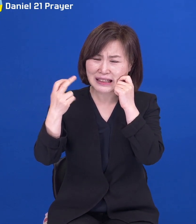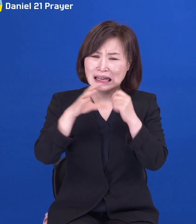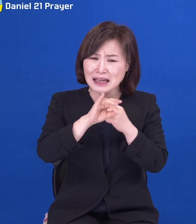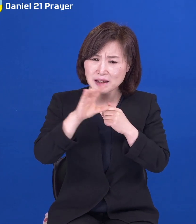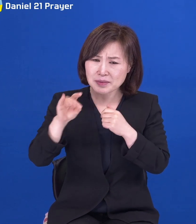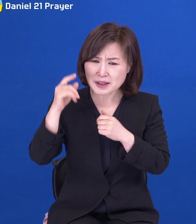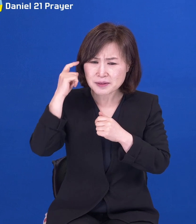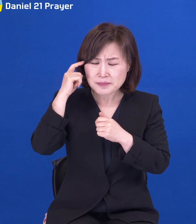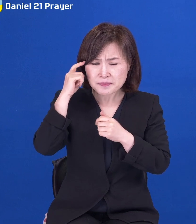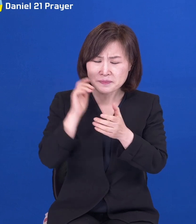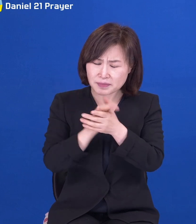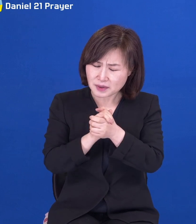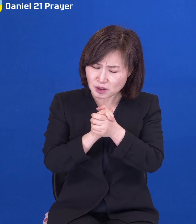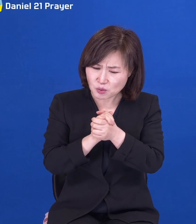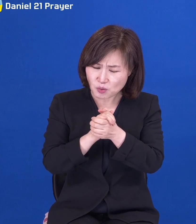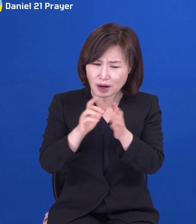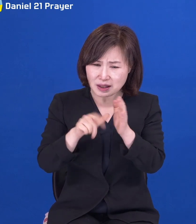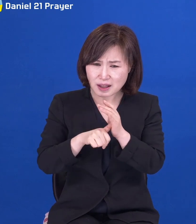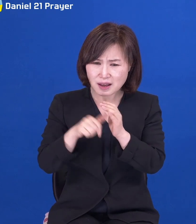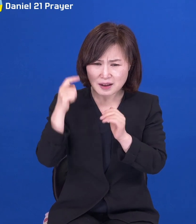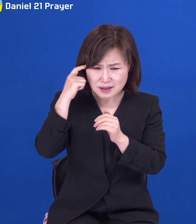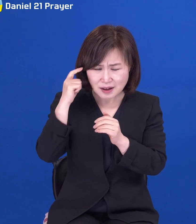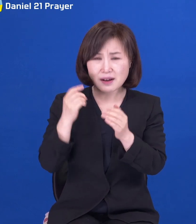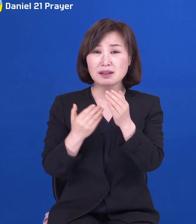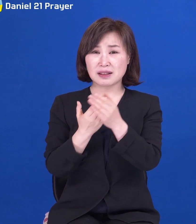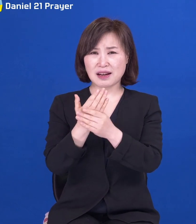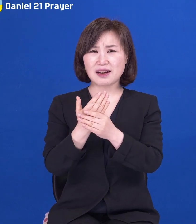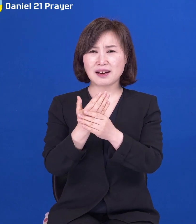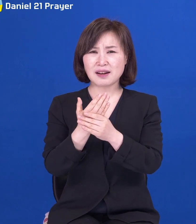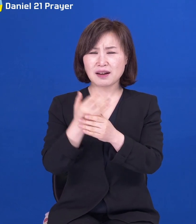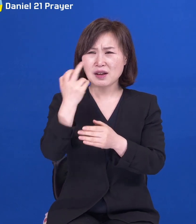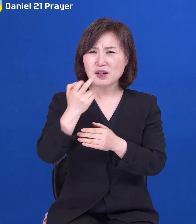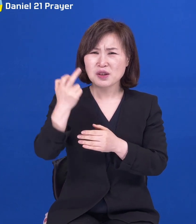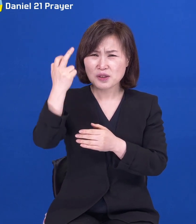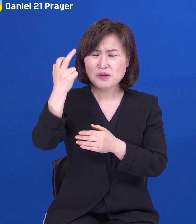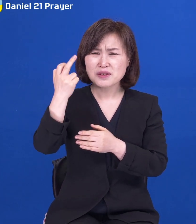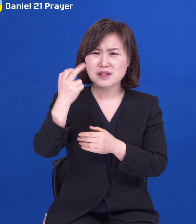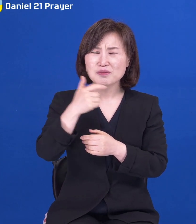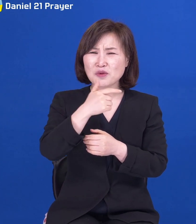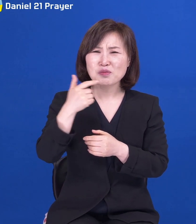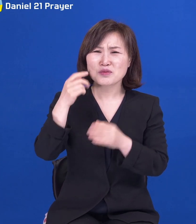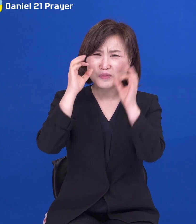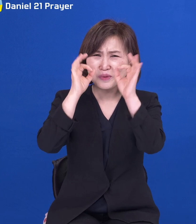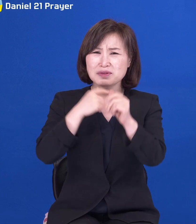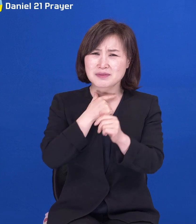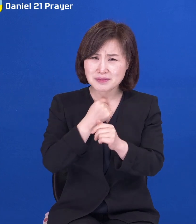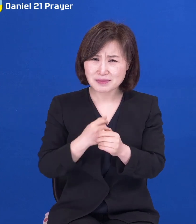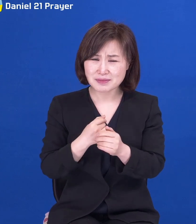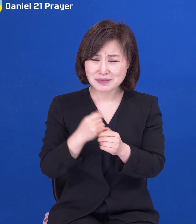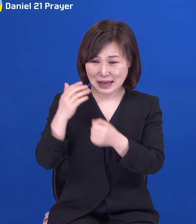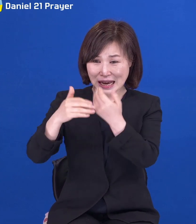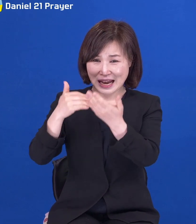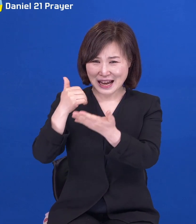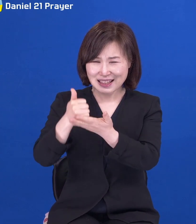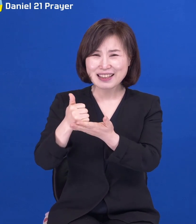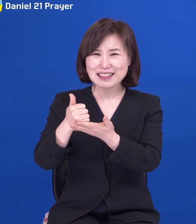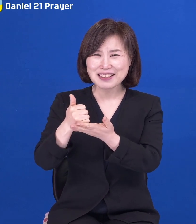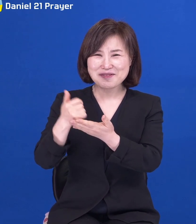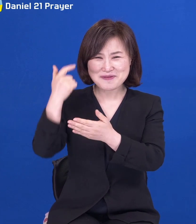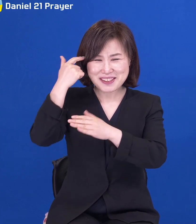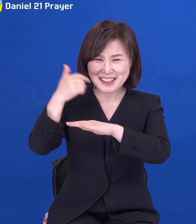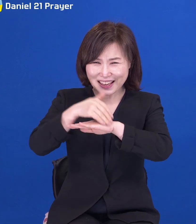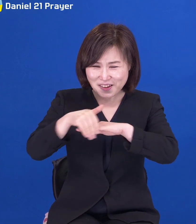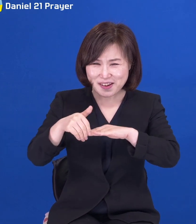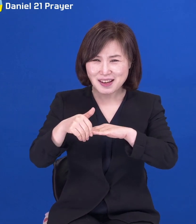형님 생각나면 교서회를 기도하다가 형님 생각이 제일 먼저 나고 가끔 기도를 드렸었는데 하나님께서 또 이렇게 만나게 해주셔서 너무